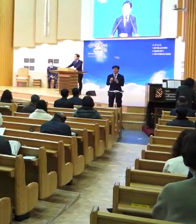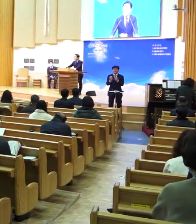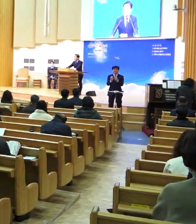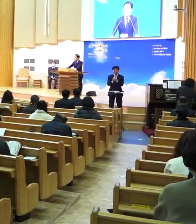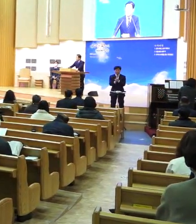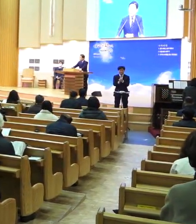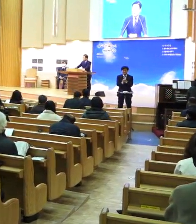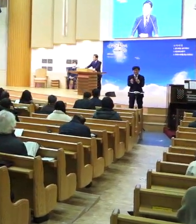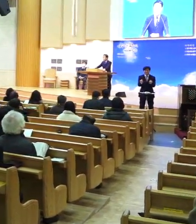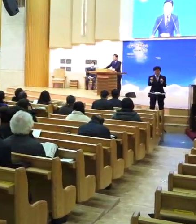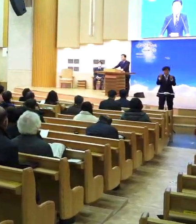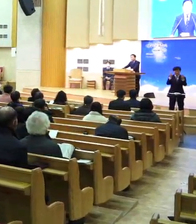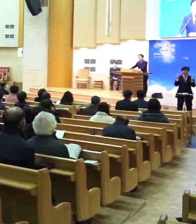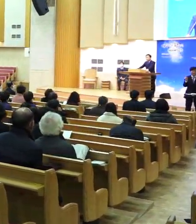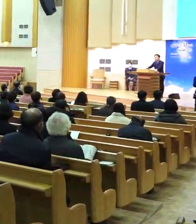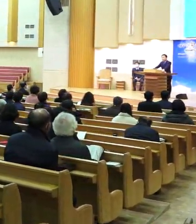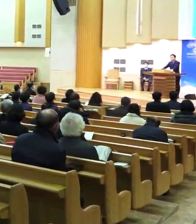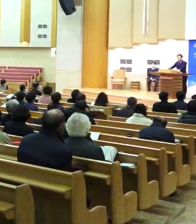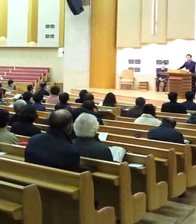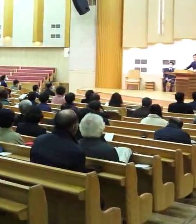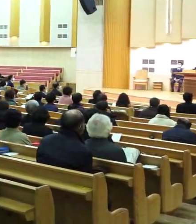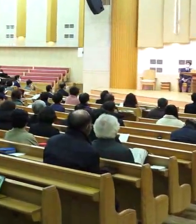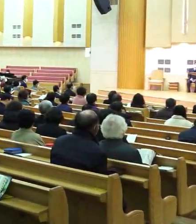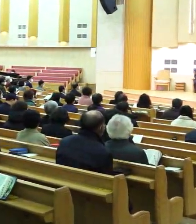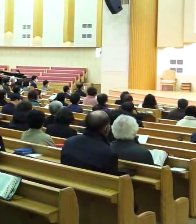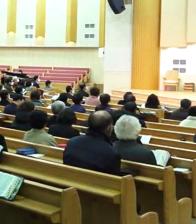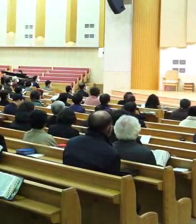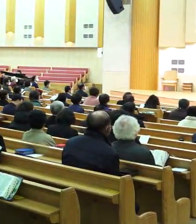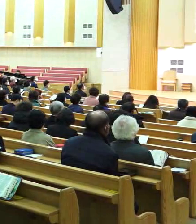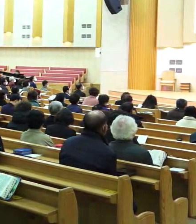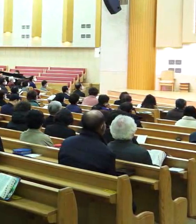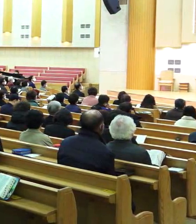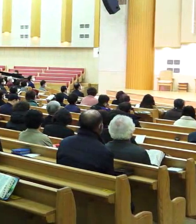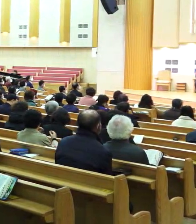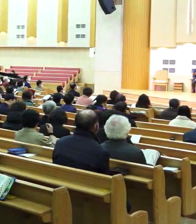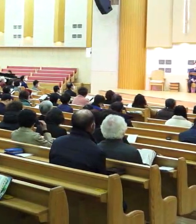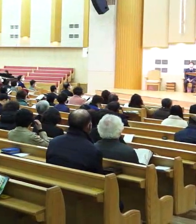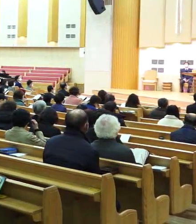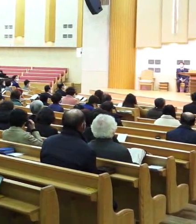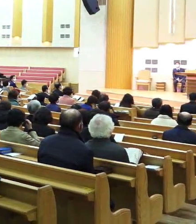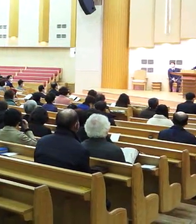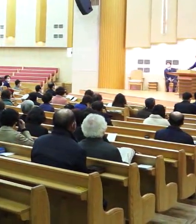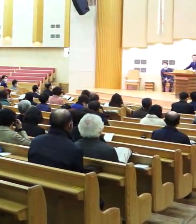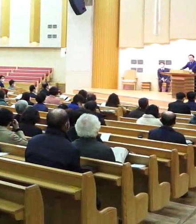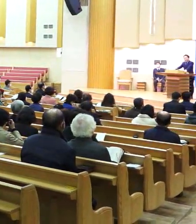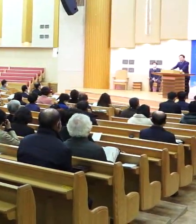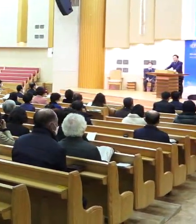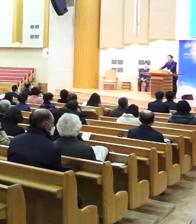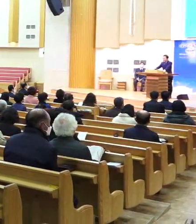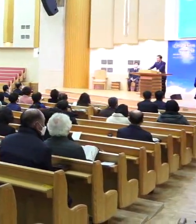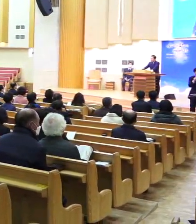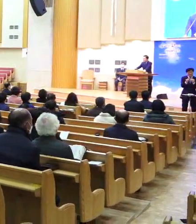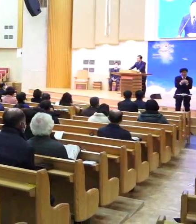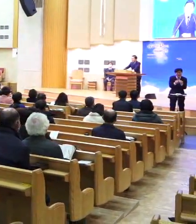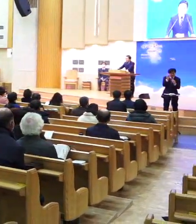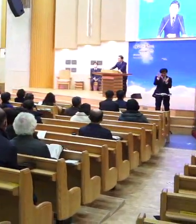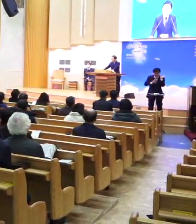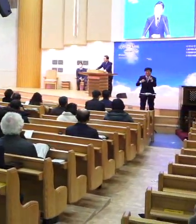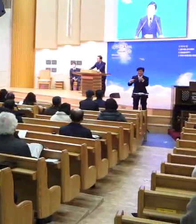할렐루야, 반갑습니다. 추석 연휴, 설 연휴 잘 보내셨습니까? 죄송합니다. 1분 때문에 잘